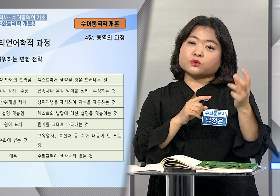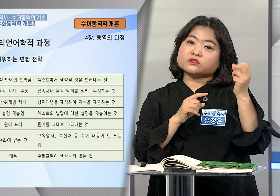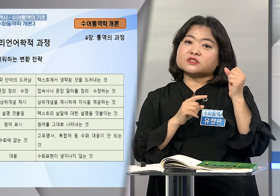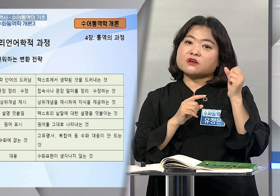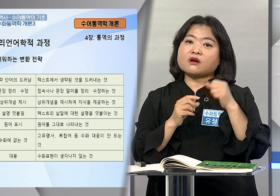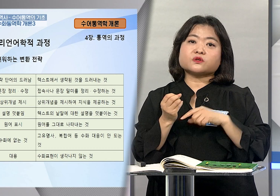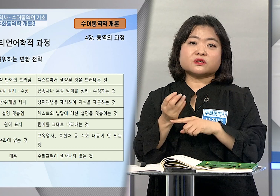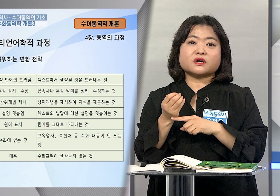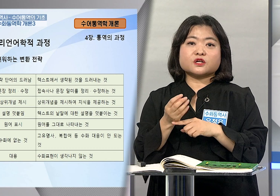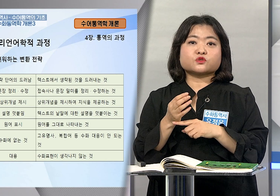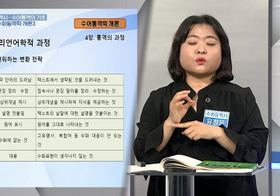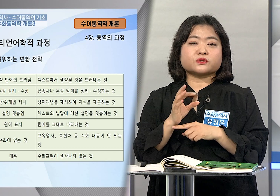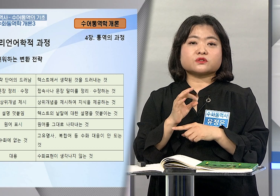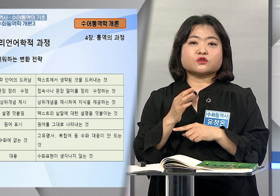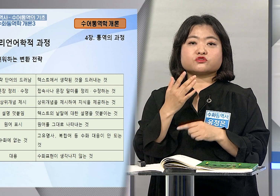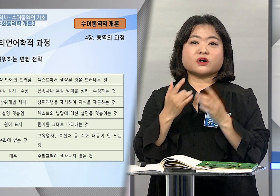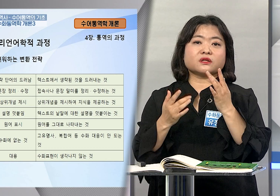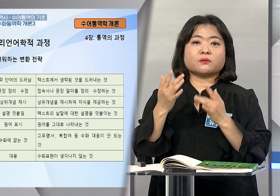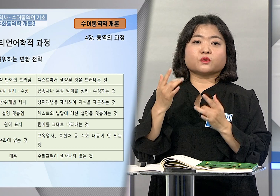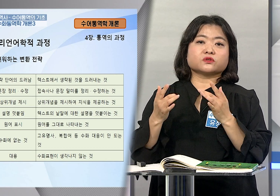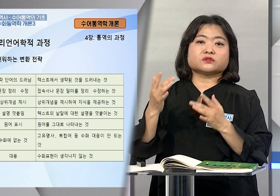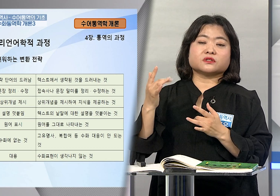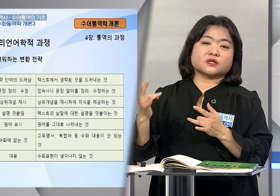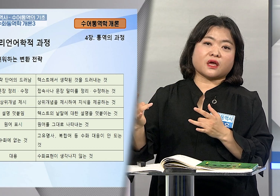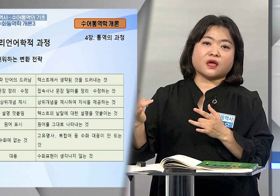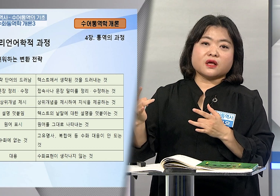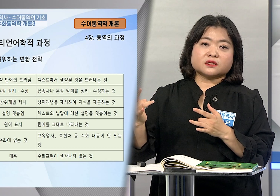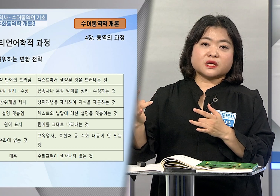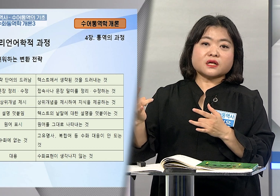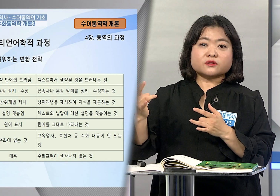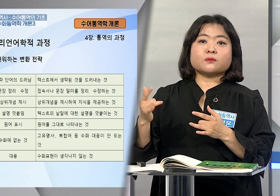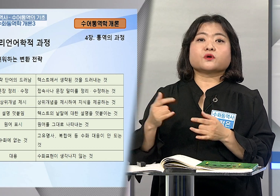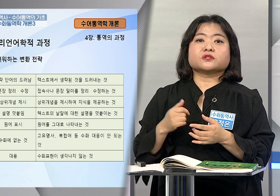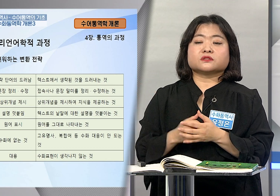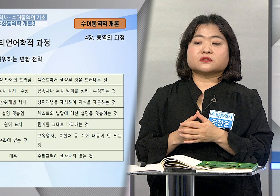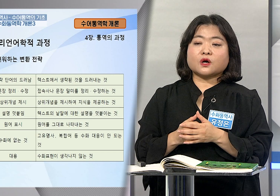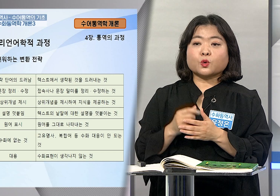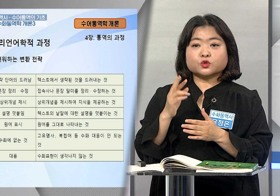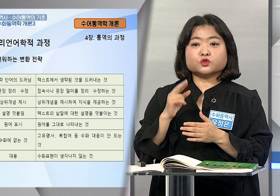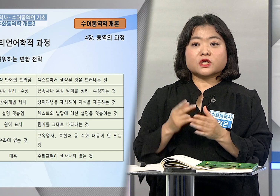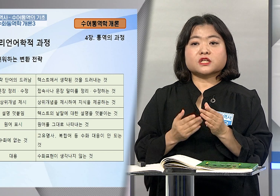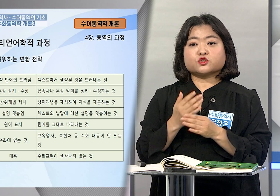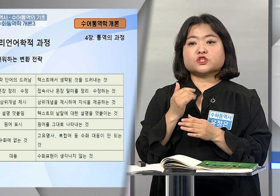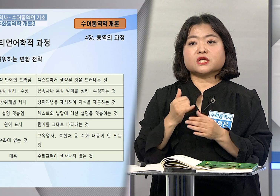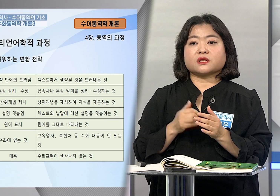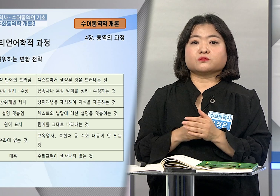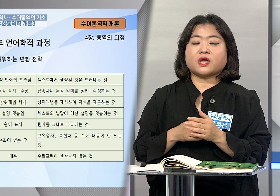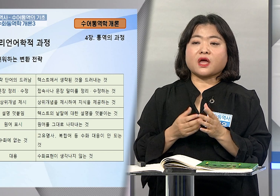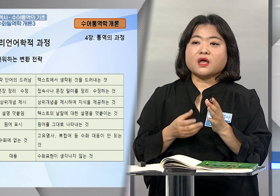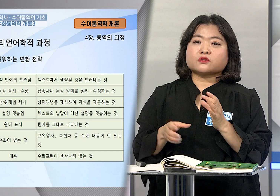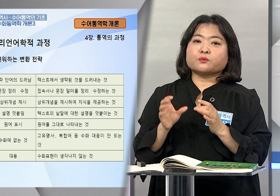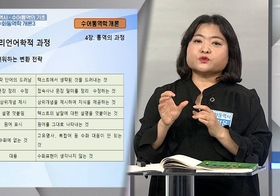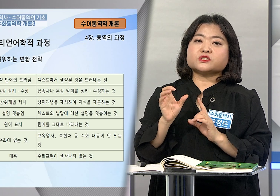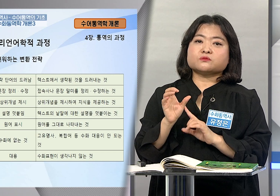걸 기억하고 전달할 수가 없어서 중간에 모든 것들을 이렇게 생략돼 버리는 그런 오류도 생길 수 있기 때문에 덧붙임도